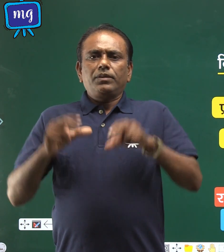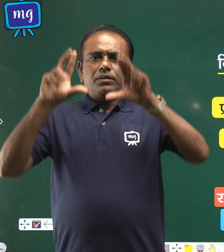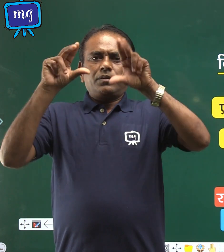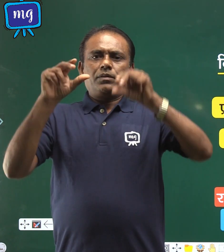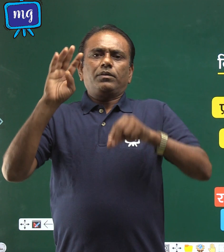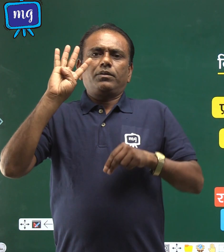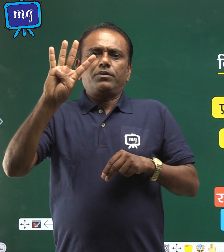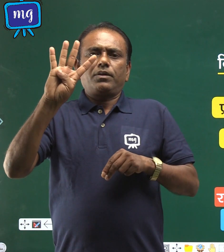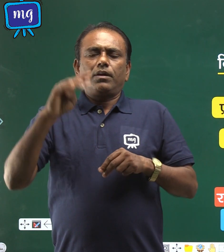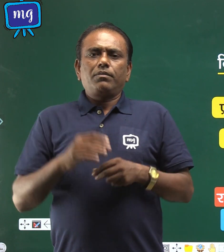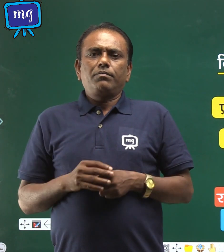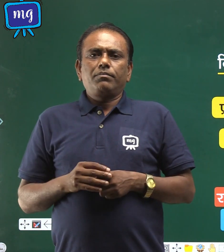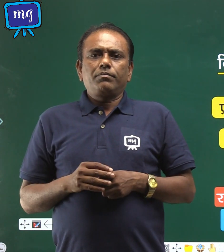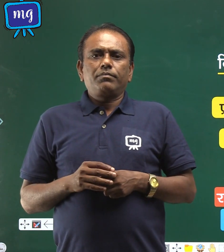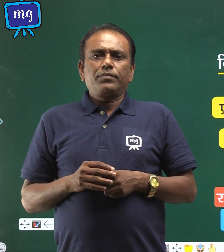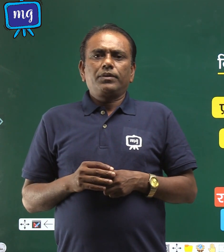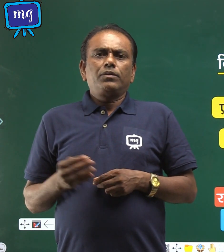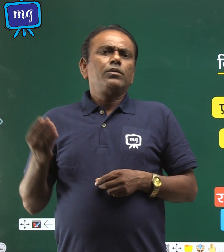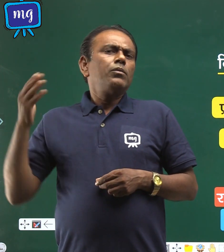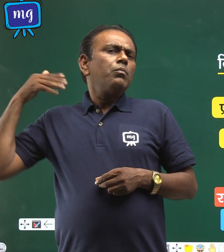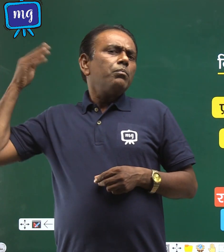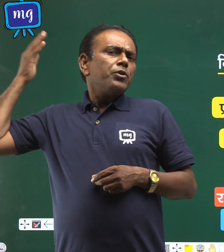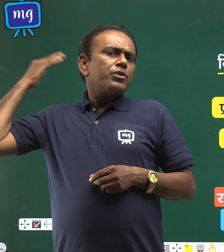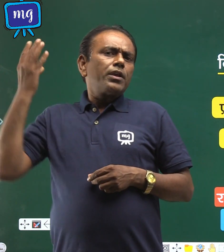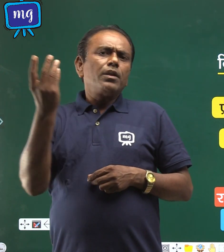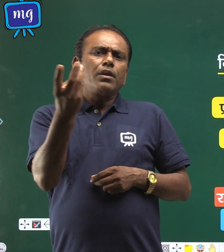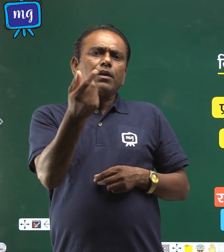प्रश्नावली 4 वैदिक गणित